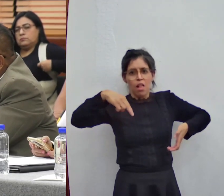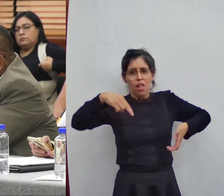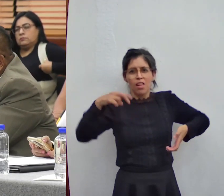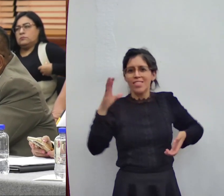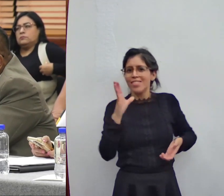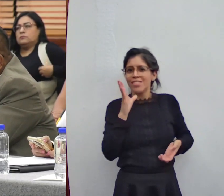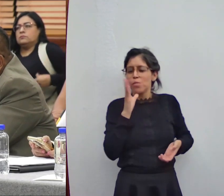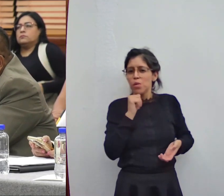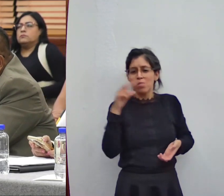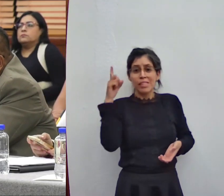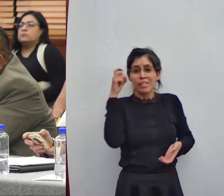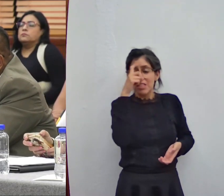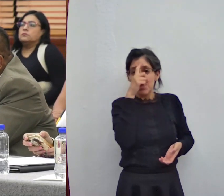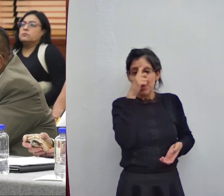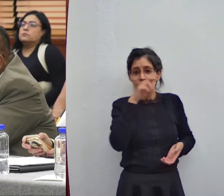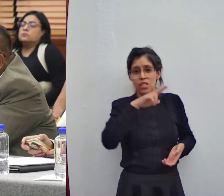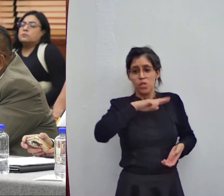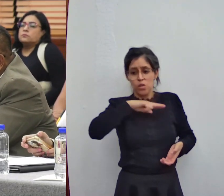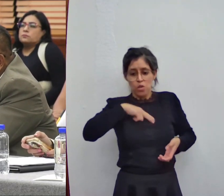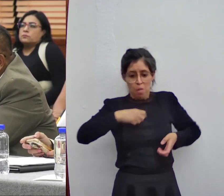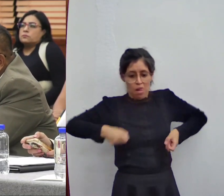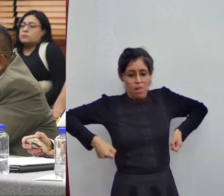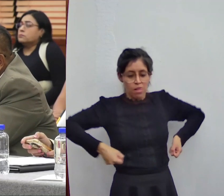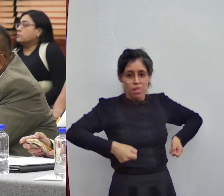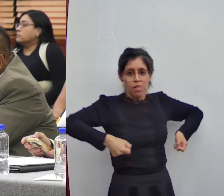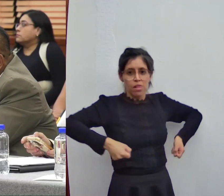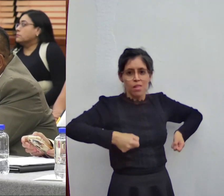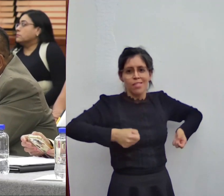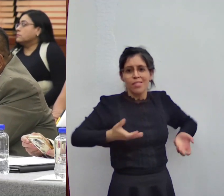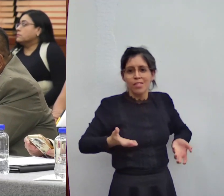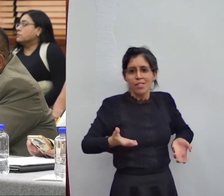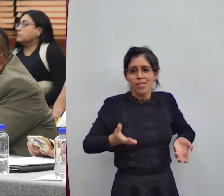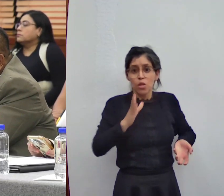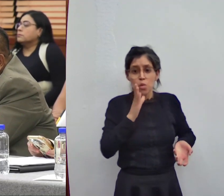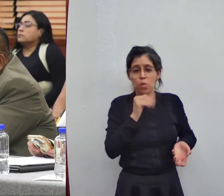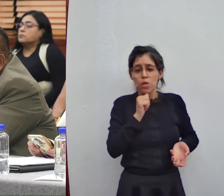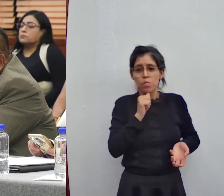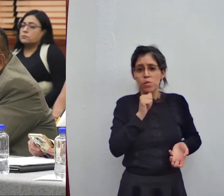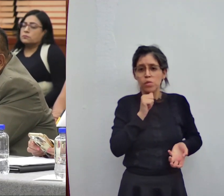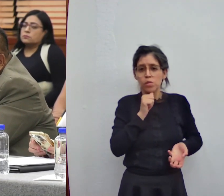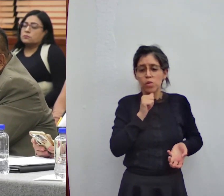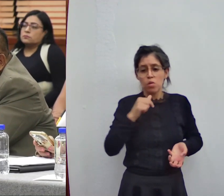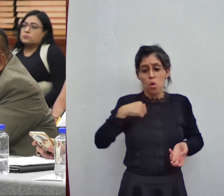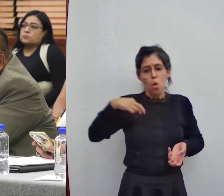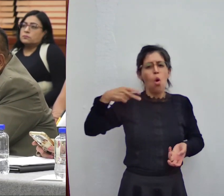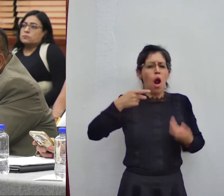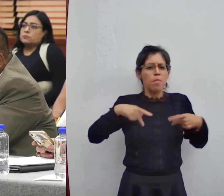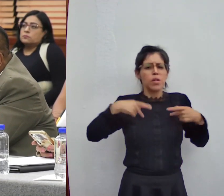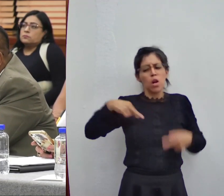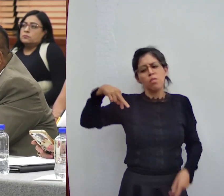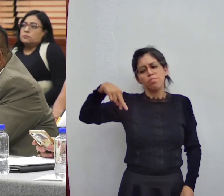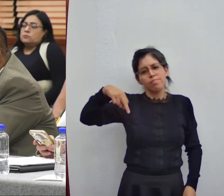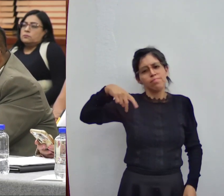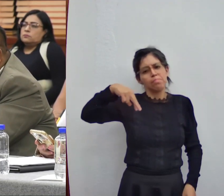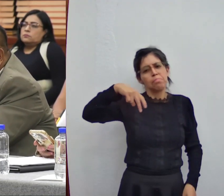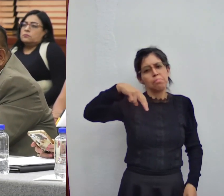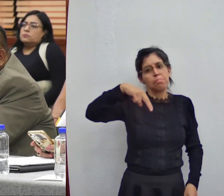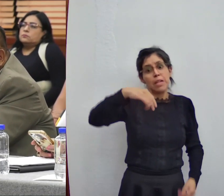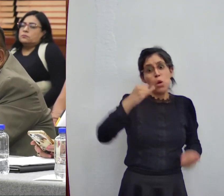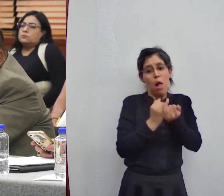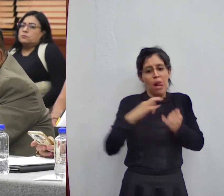nosotros hacer un cruce en una calle, máxime si una persona, en lugar de